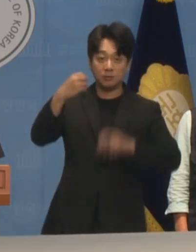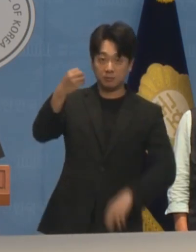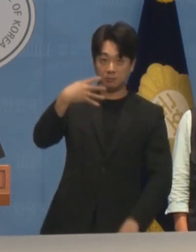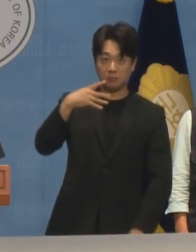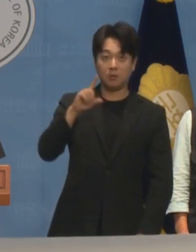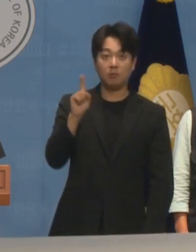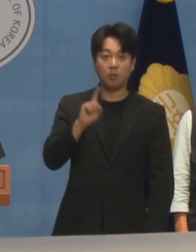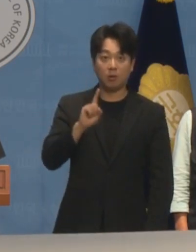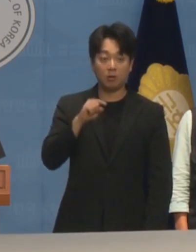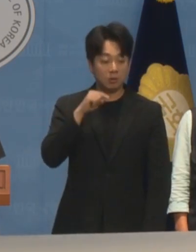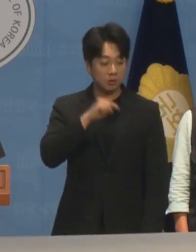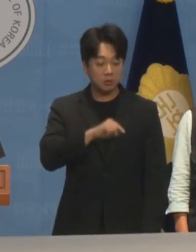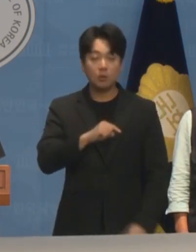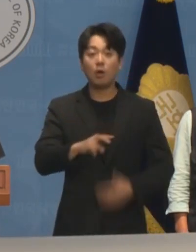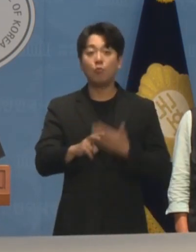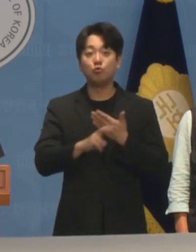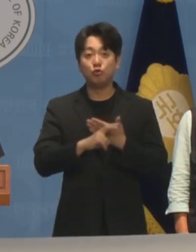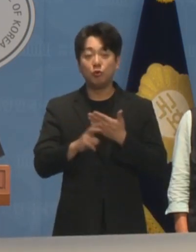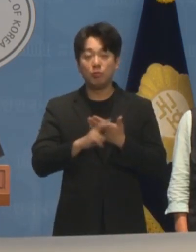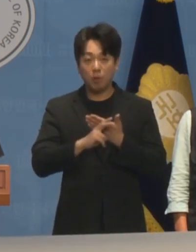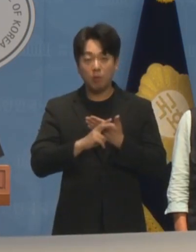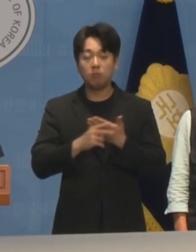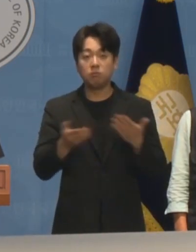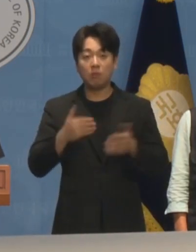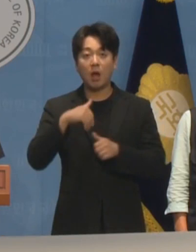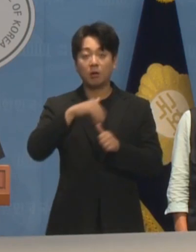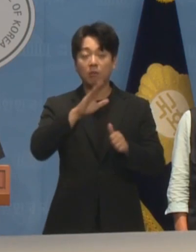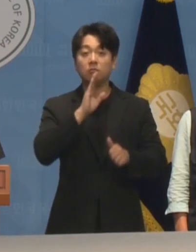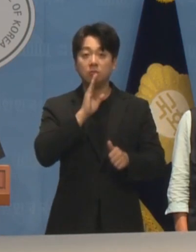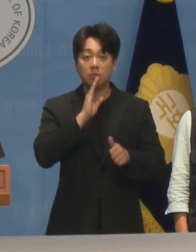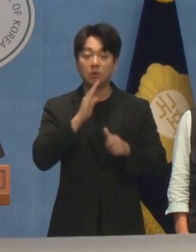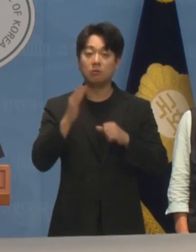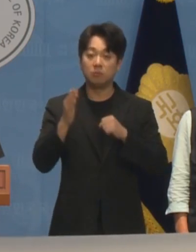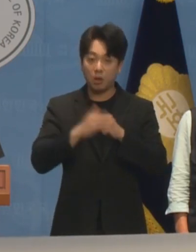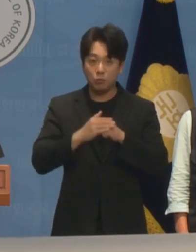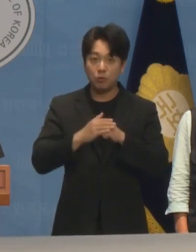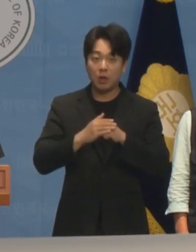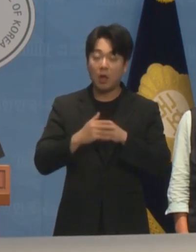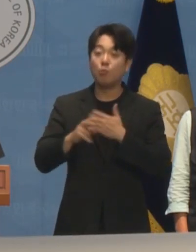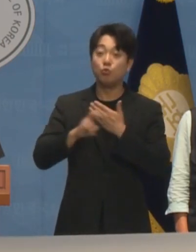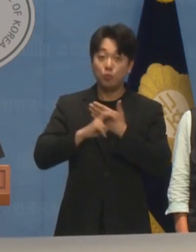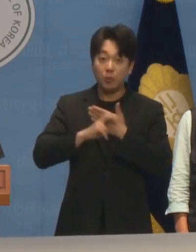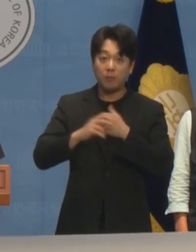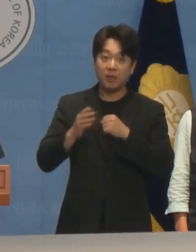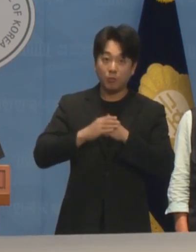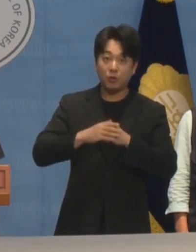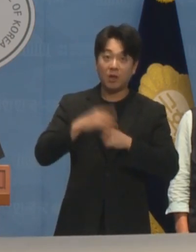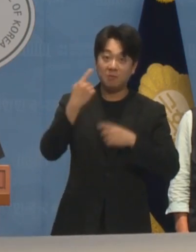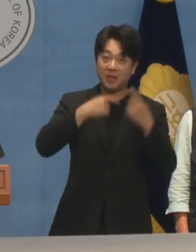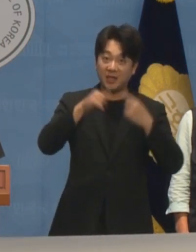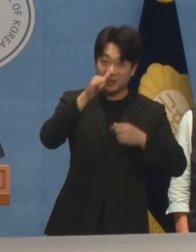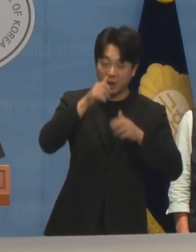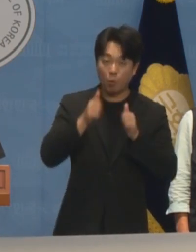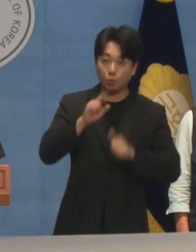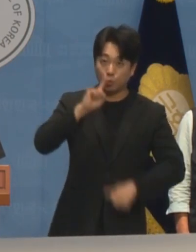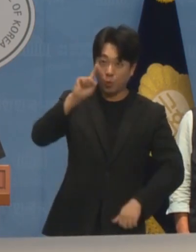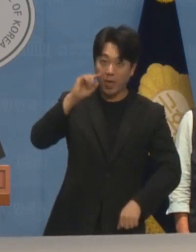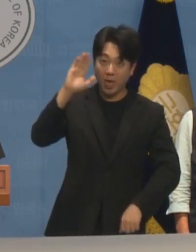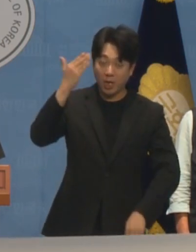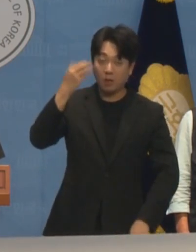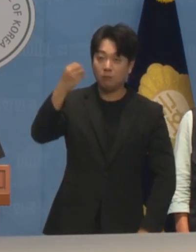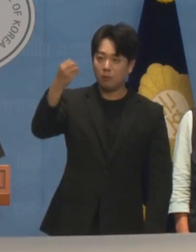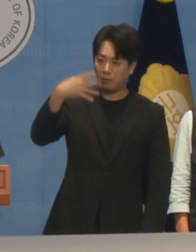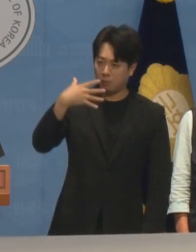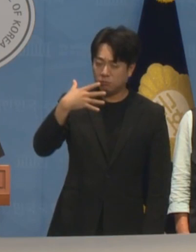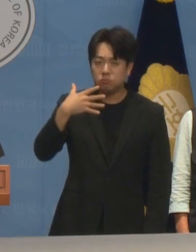당신들 공정 불법 파견 공정 맞으니까 나가서 소송하세요. 소송해서 들어오세요. 이렇게 이야기합니다. 이들을 살릴 수 있는 방법